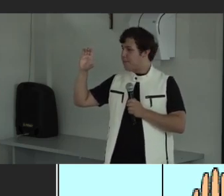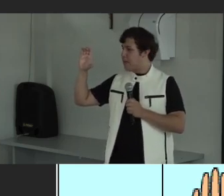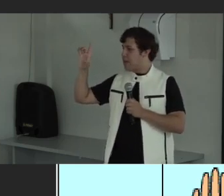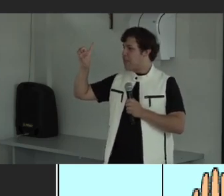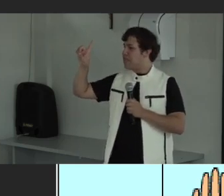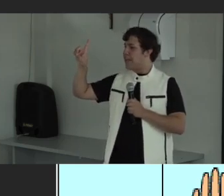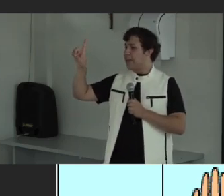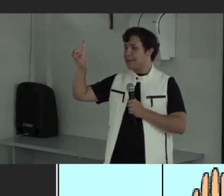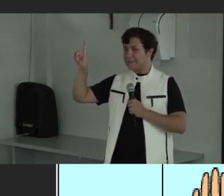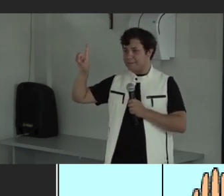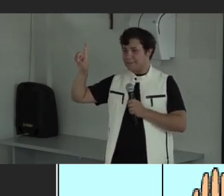D.